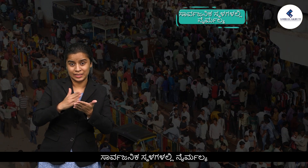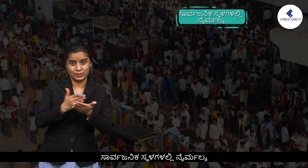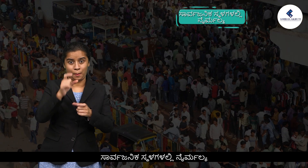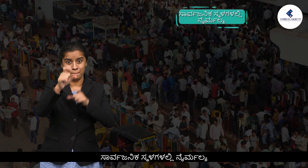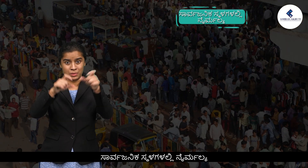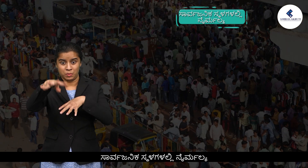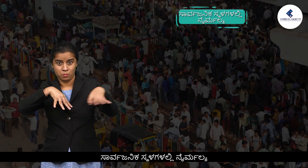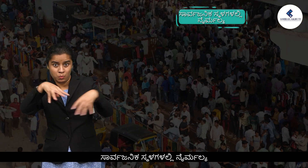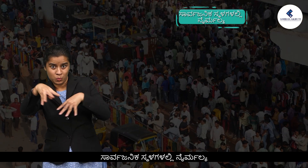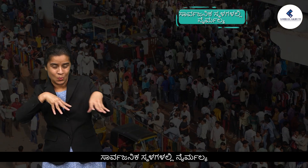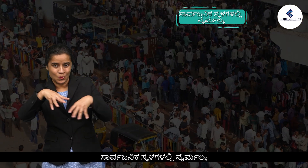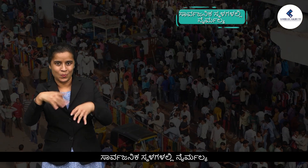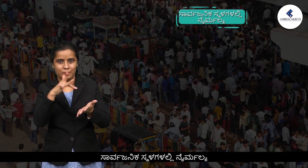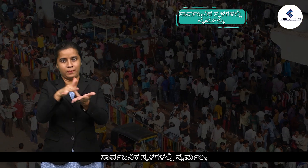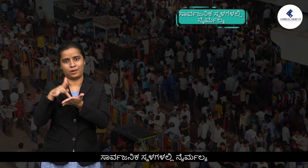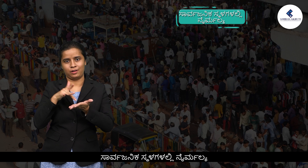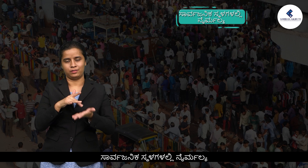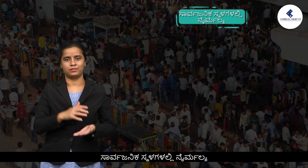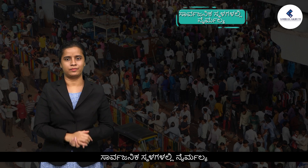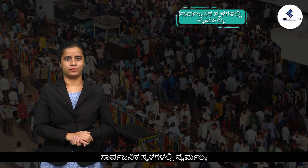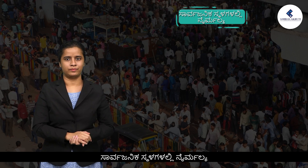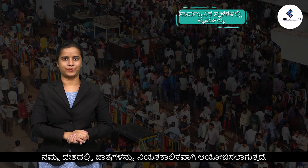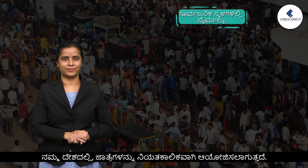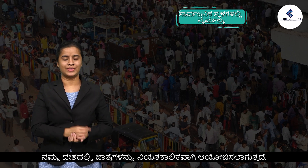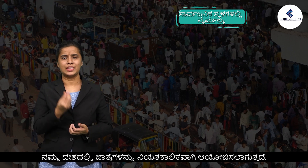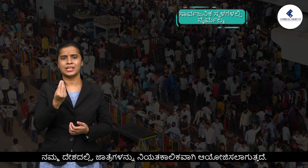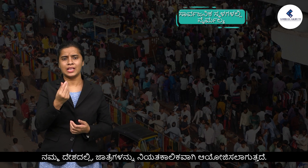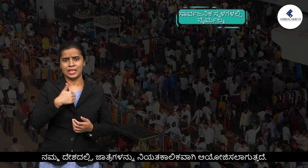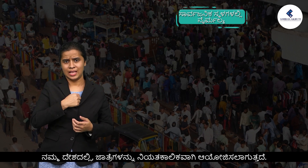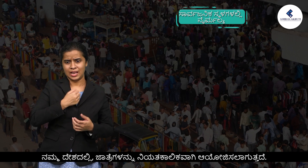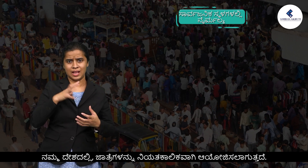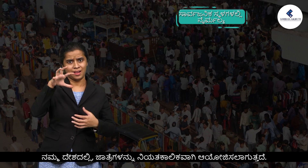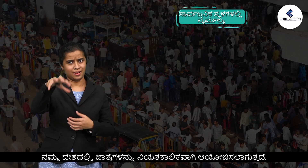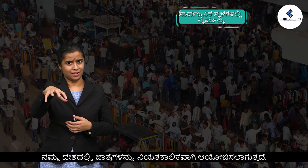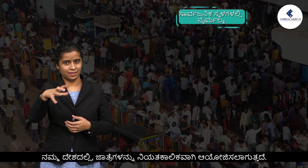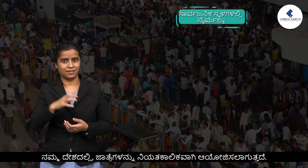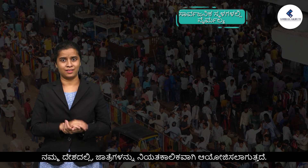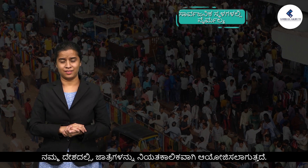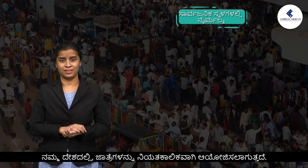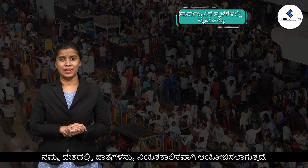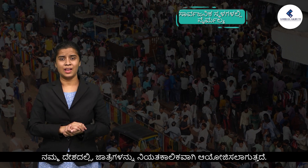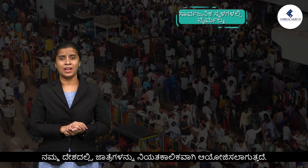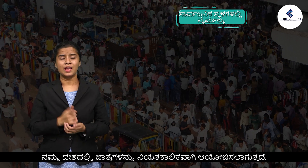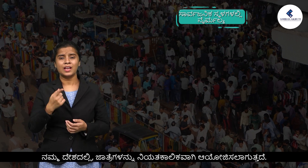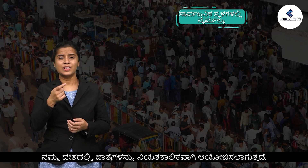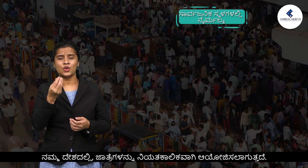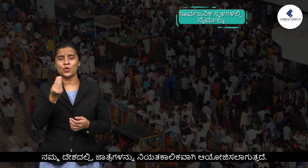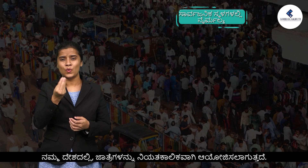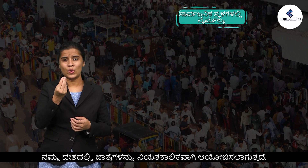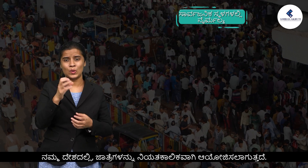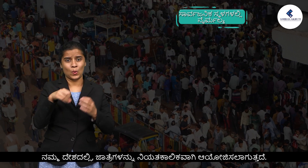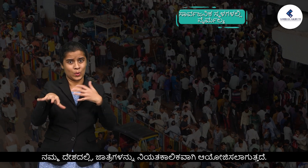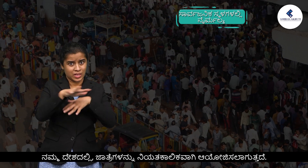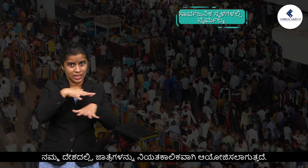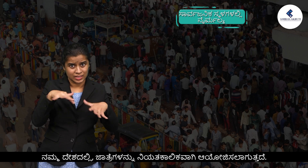ಸಾರ್ವಜನಿಕ ಸ್ಥಳಗಳಲ್ಲಿ ನೈರ್ಮಲ್ಯ. ನಮ್ಮ ದೇಶದಲ್ಲಿ ಜಾತ್ರೆಗಳನ್ನು